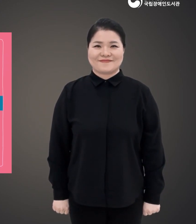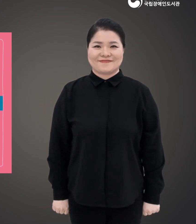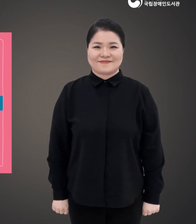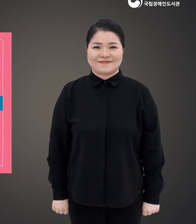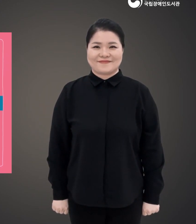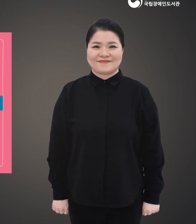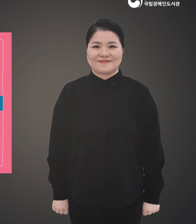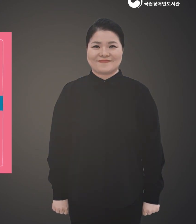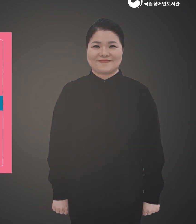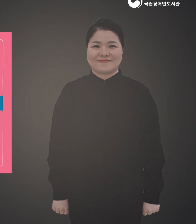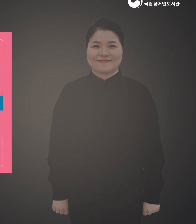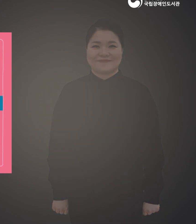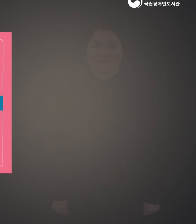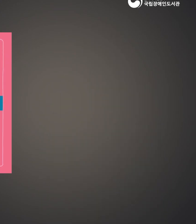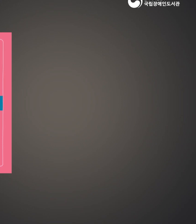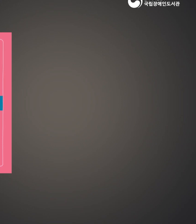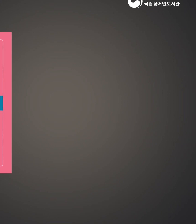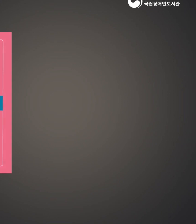출판사 미디어숲.